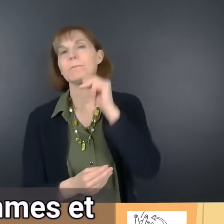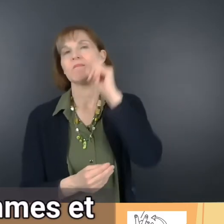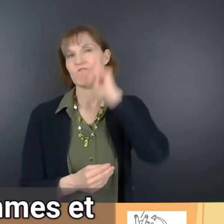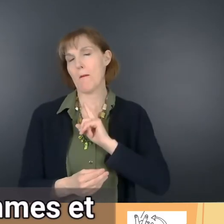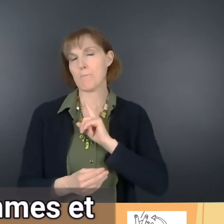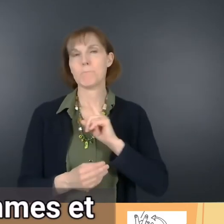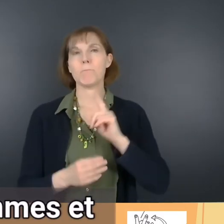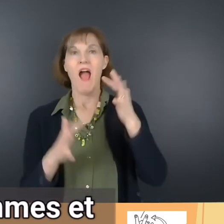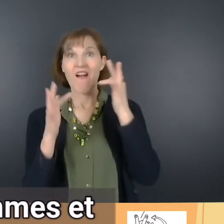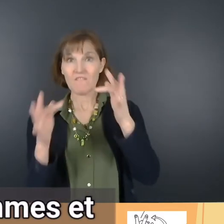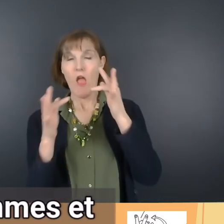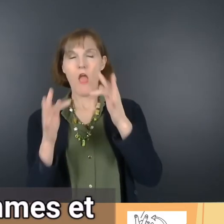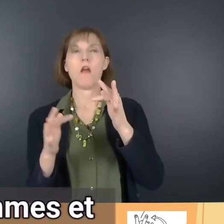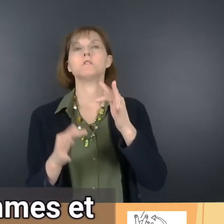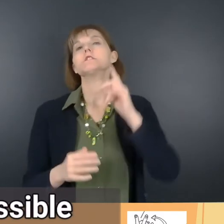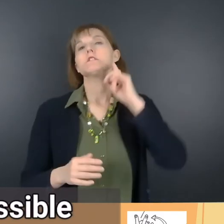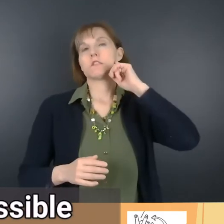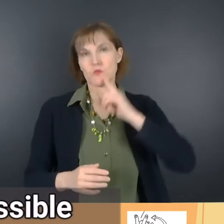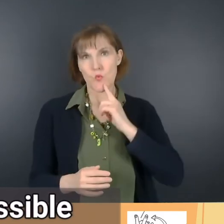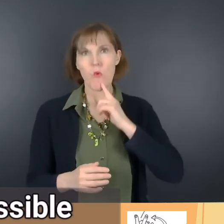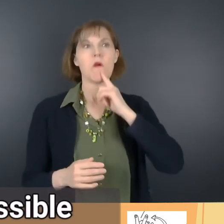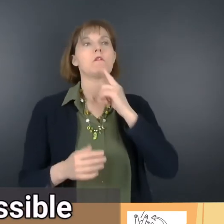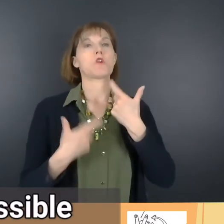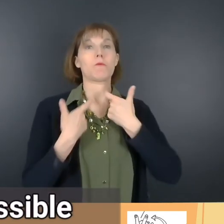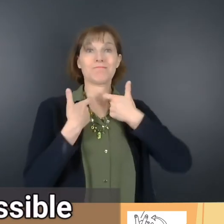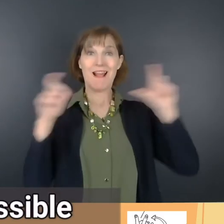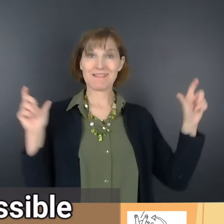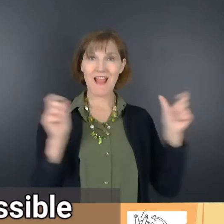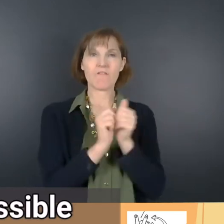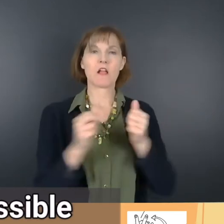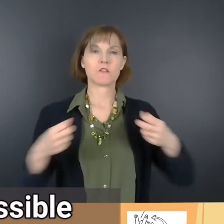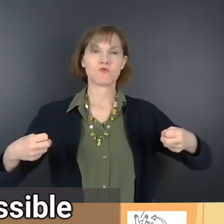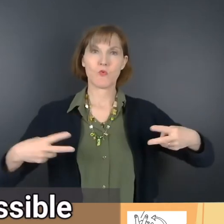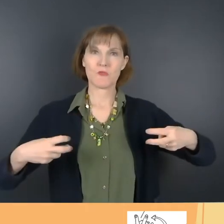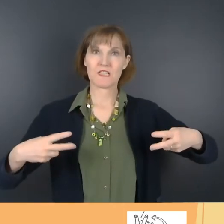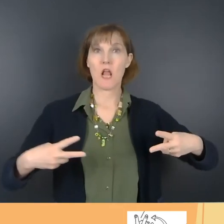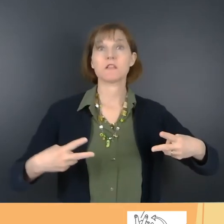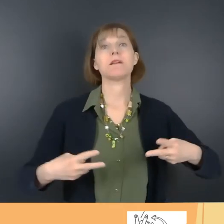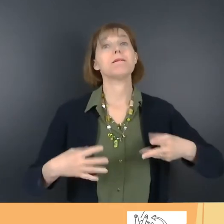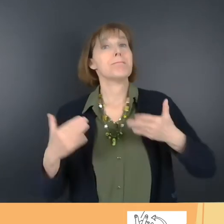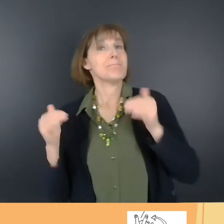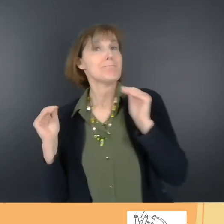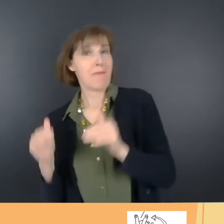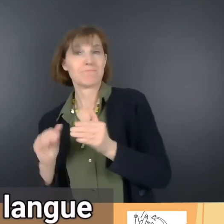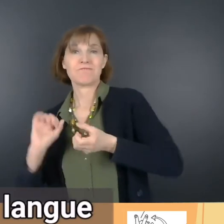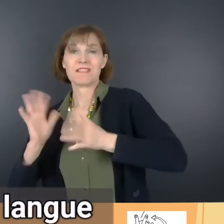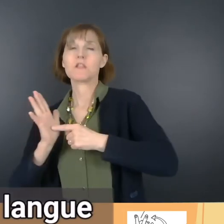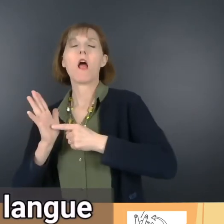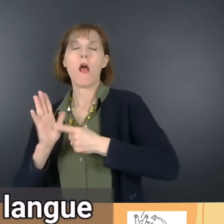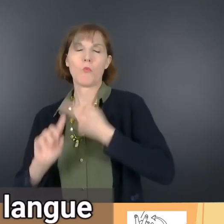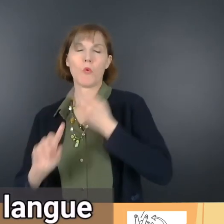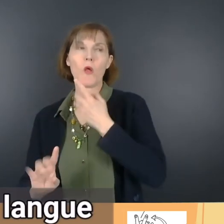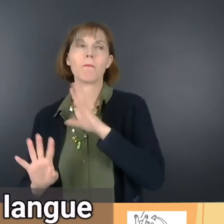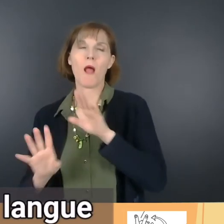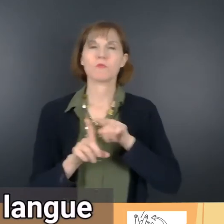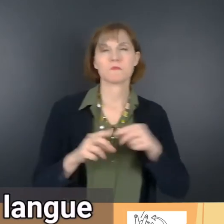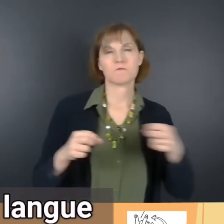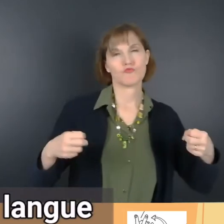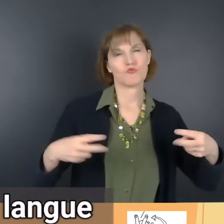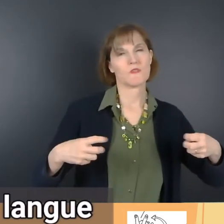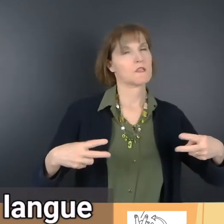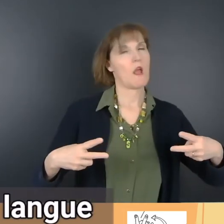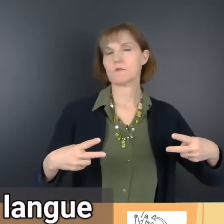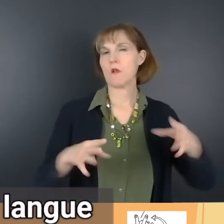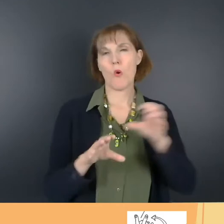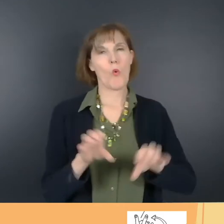des hommes d'affaires sourds. Donc, la rendre accessible vraiment avec le sous-titrage. Et le sous-titrage, même si la langue des signes est